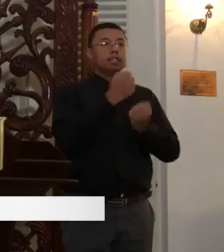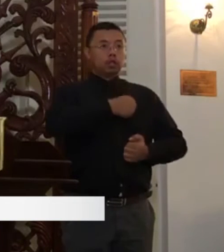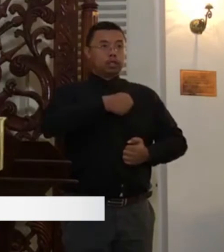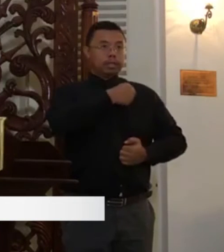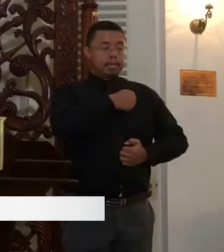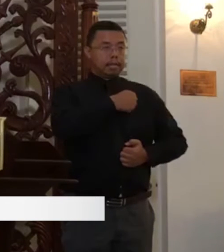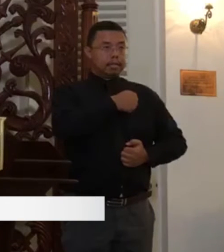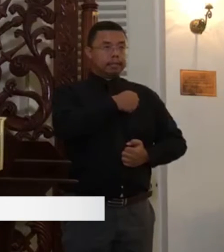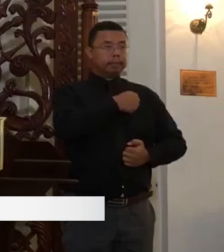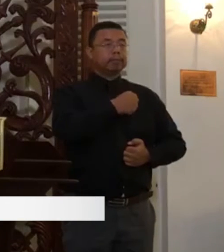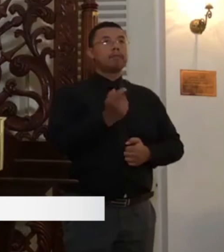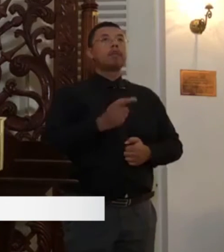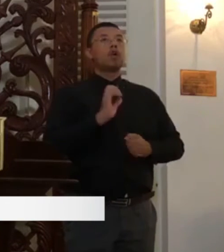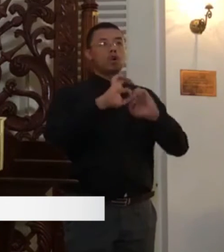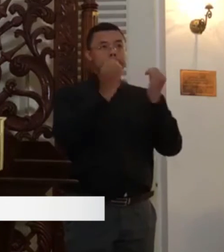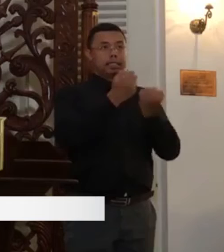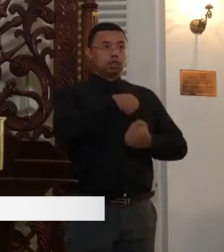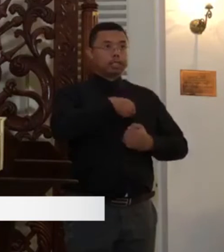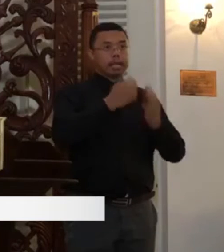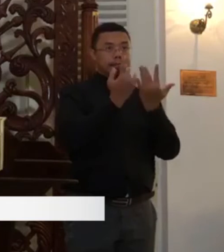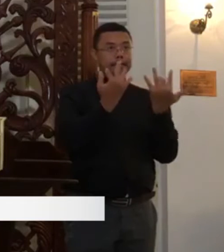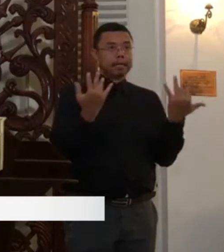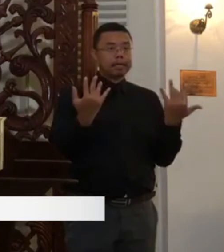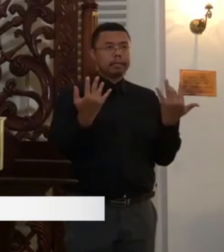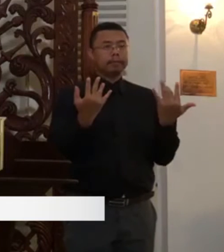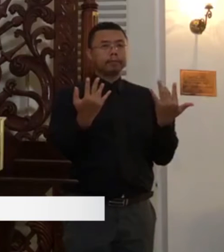sosial, maka organisasi sosial kemasyarakatan